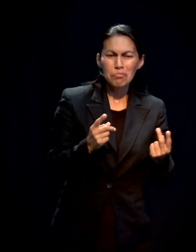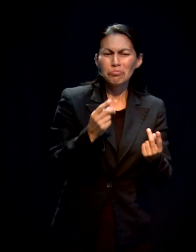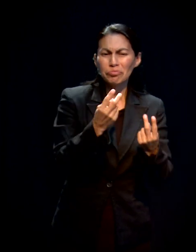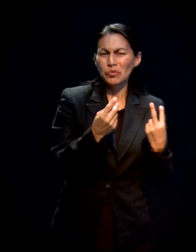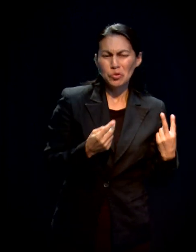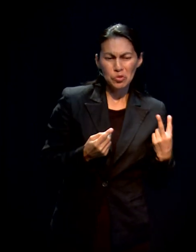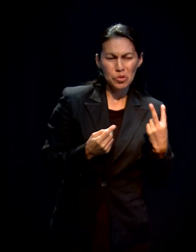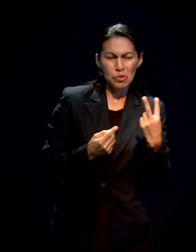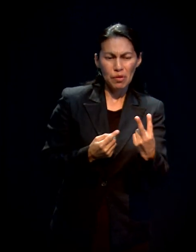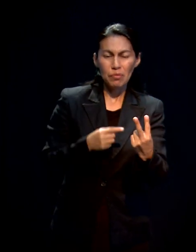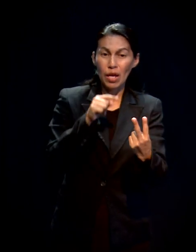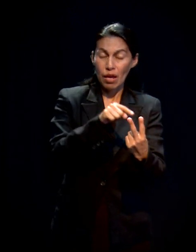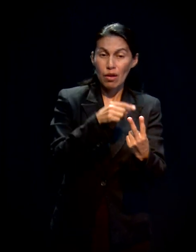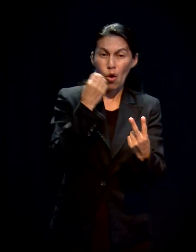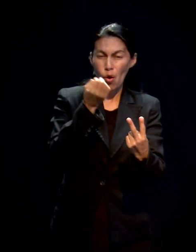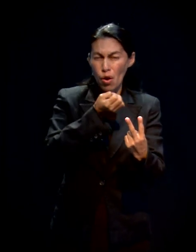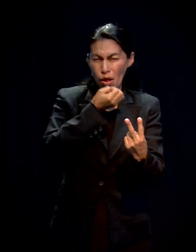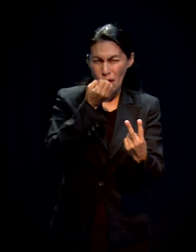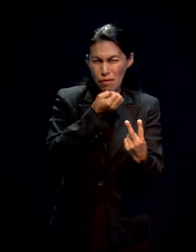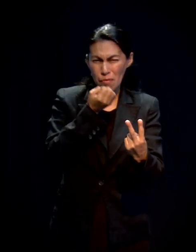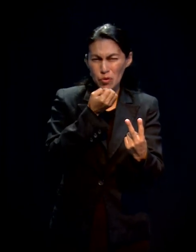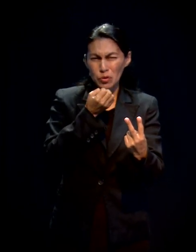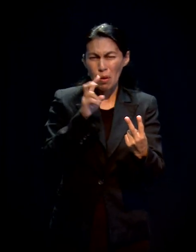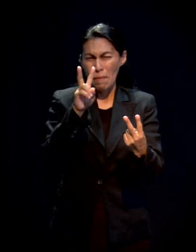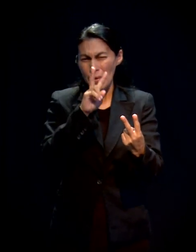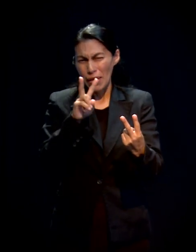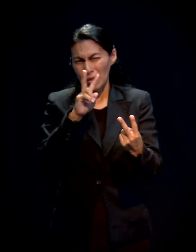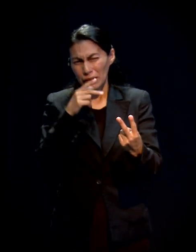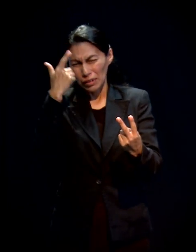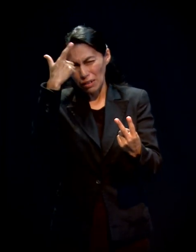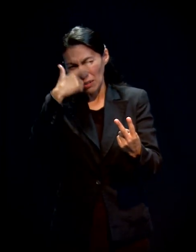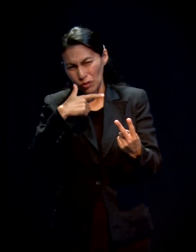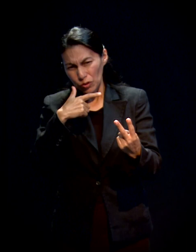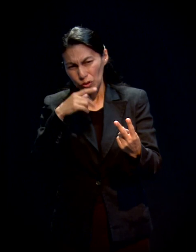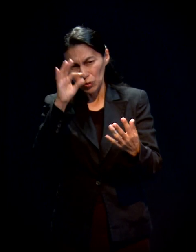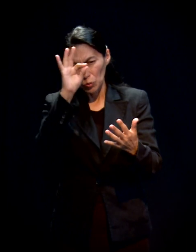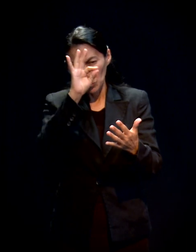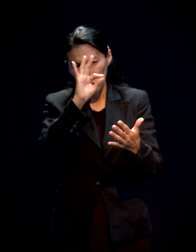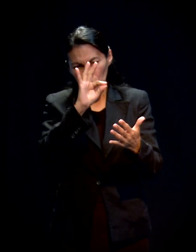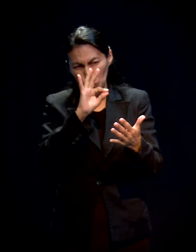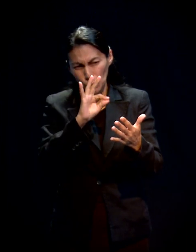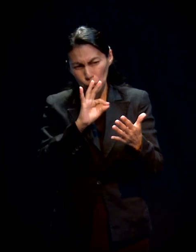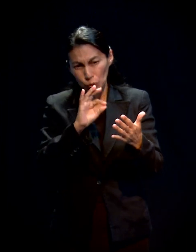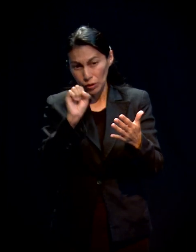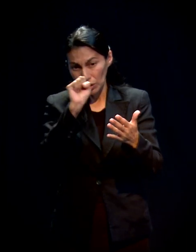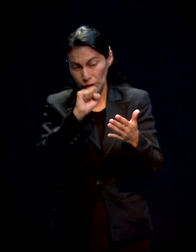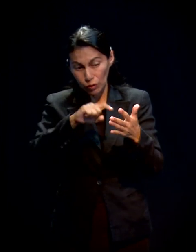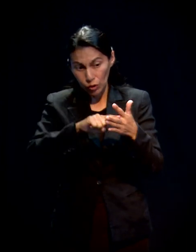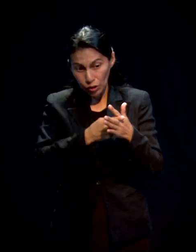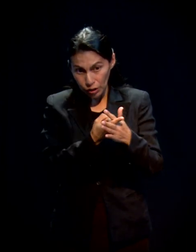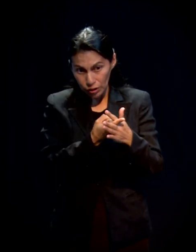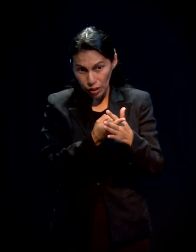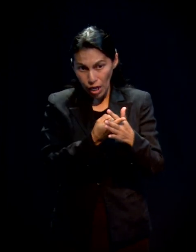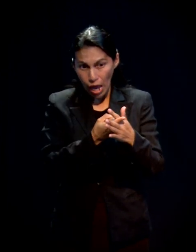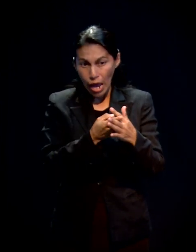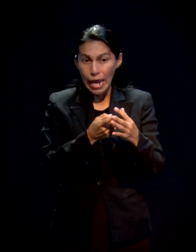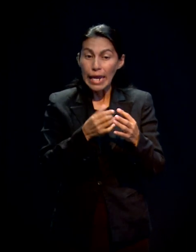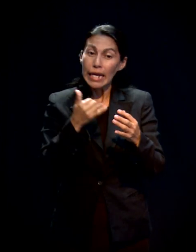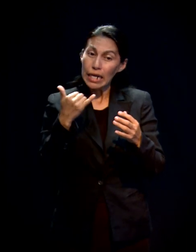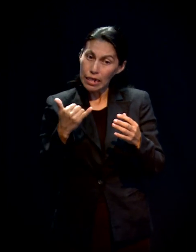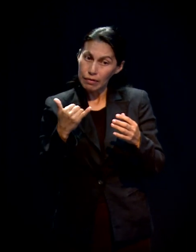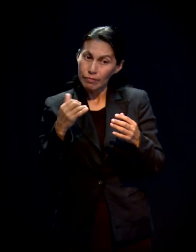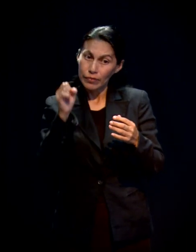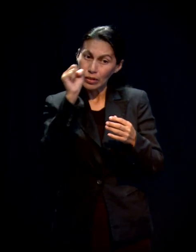despedir sábado en esas cuestiones este pues nosotros externamos lo que nosotros estamos pasando en